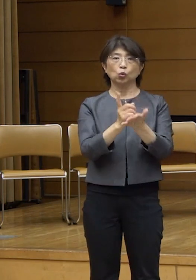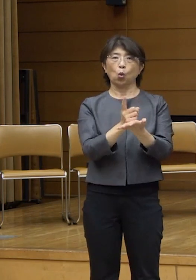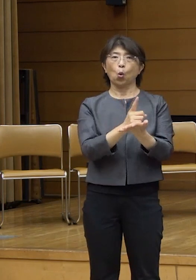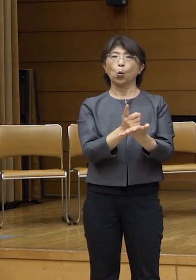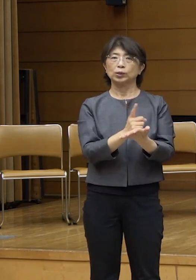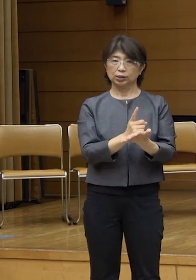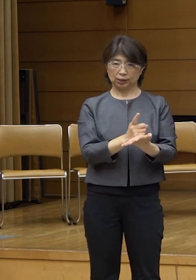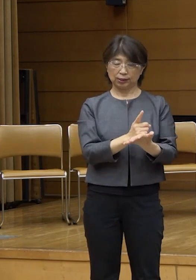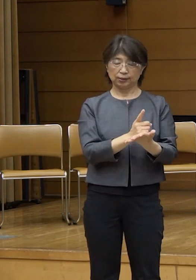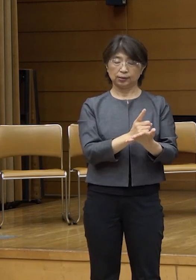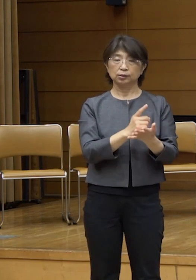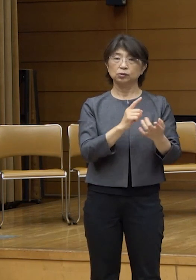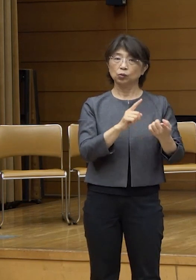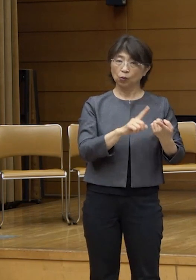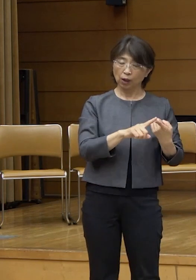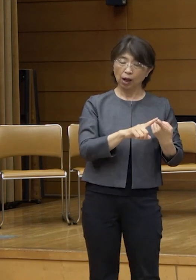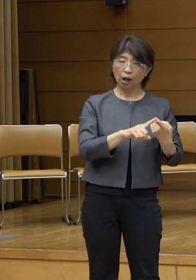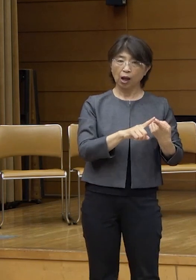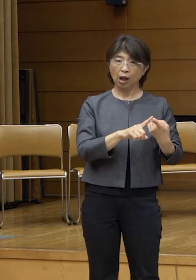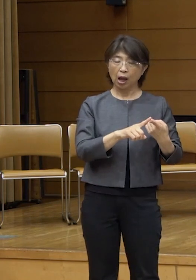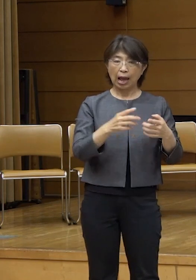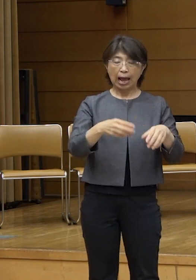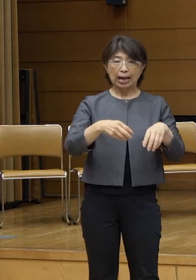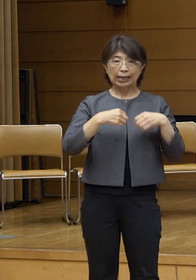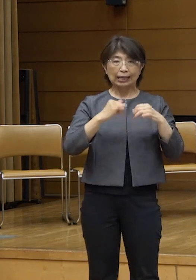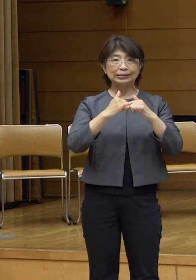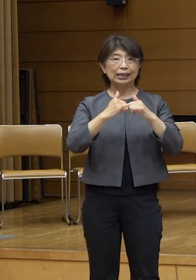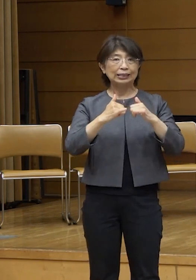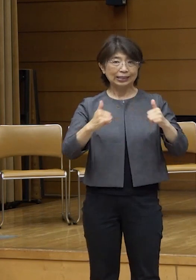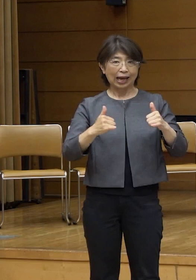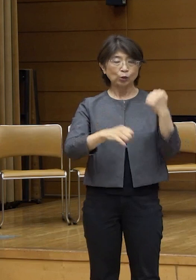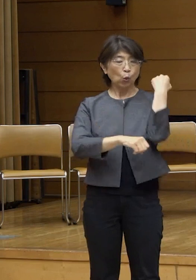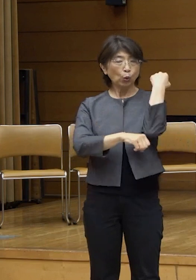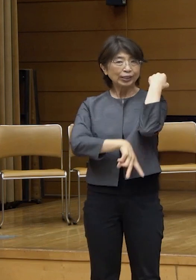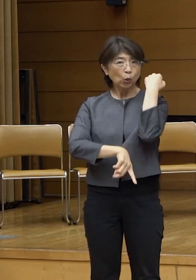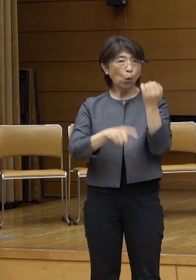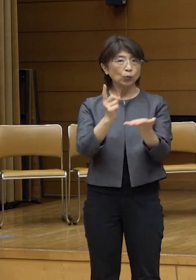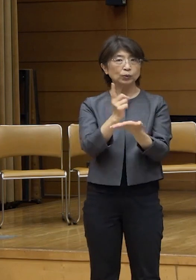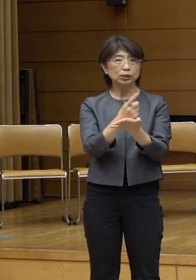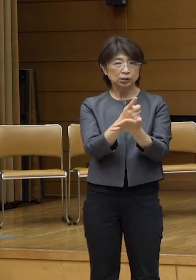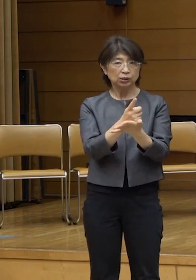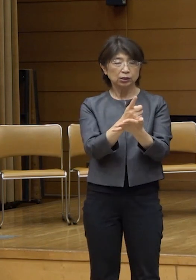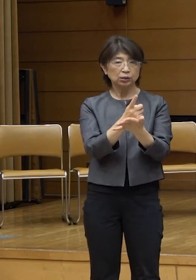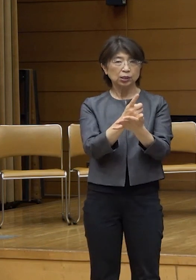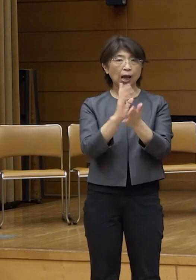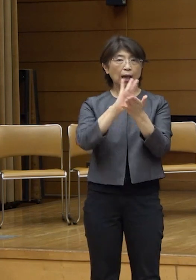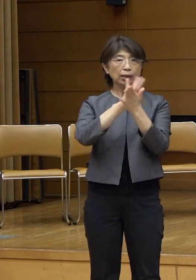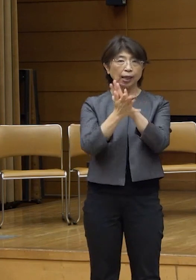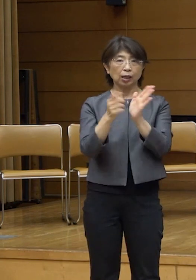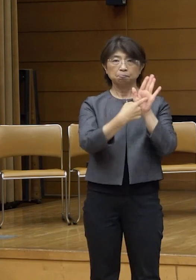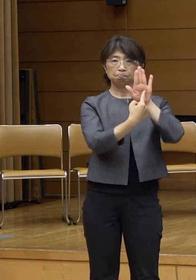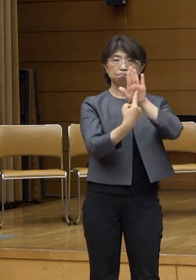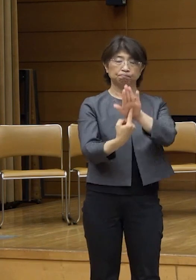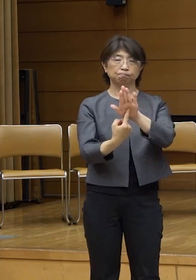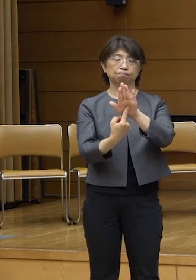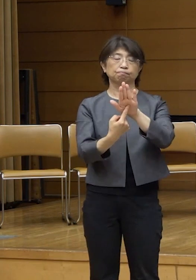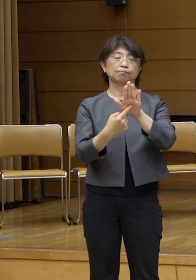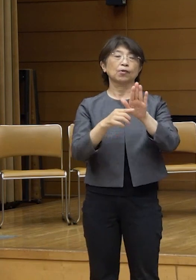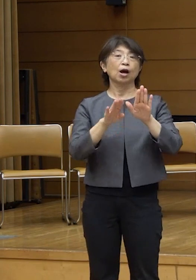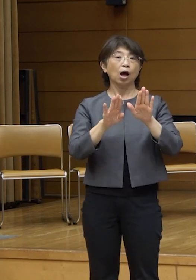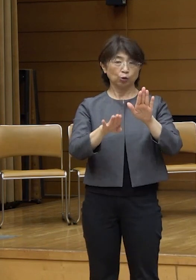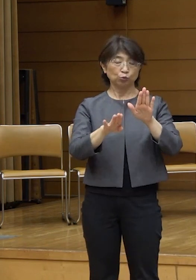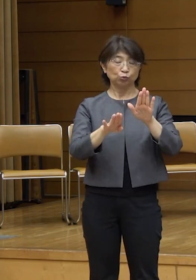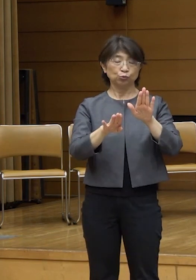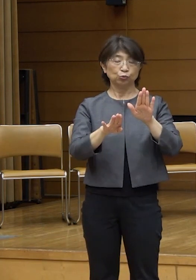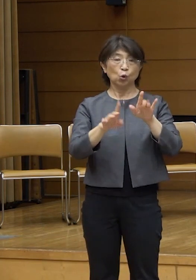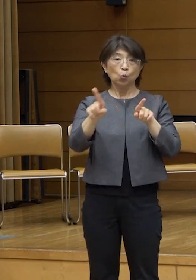今、感染症に対する基本指針というのが国から出て、それに対して今度は地域